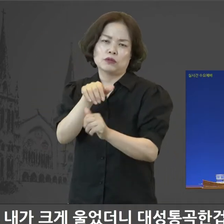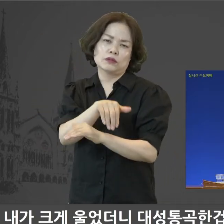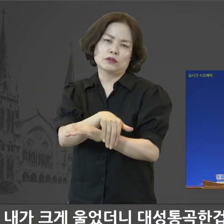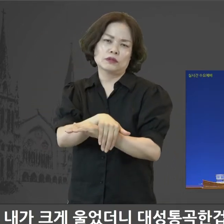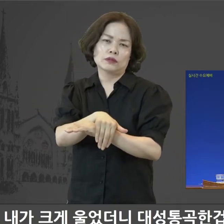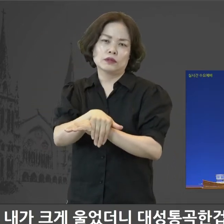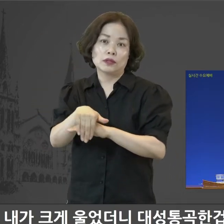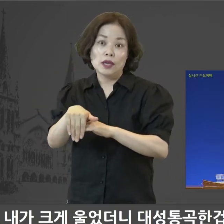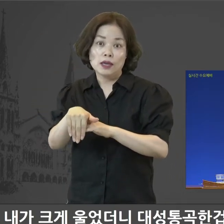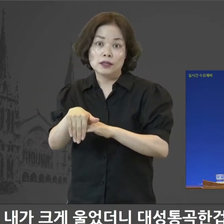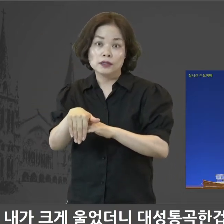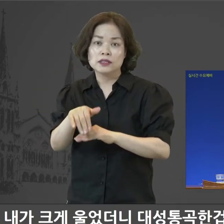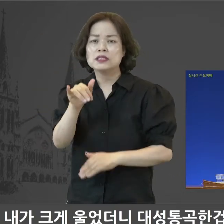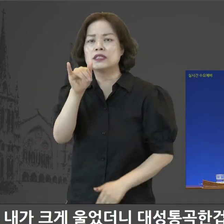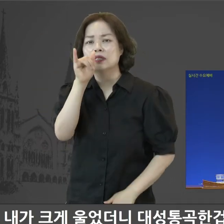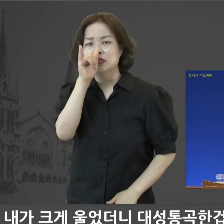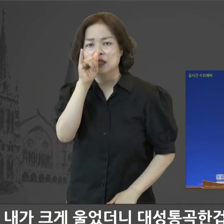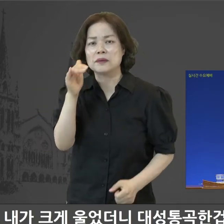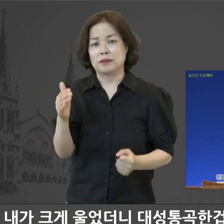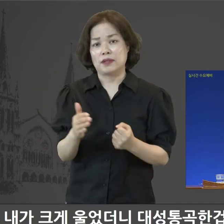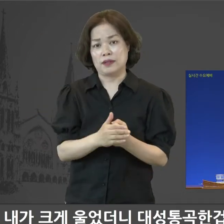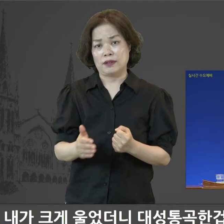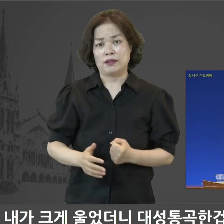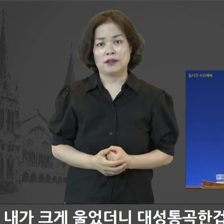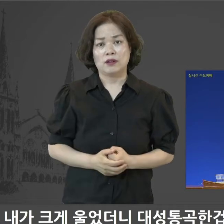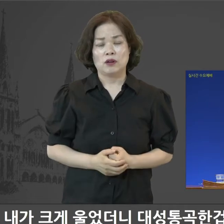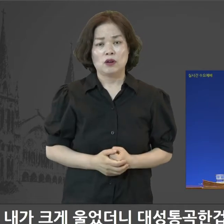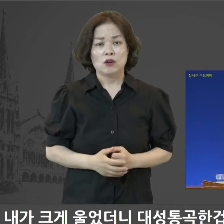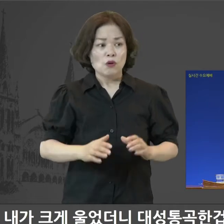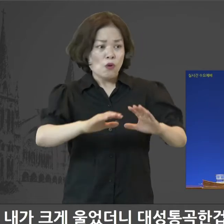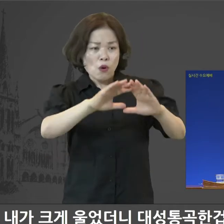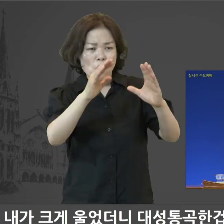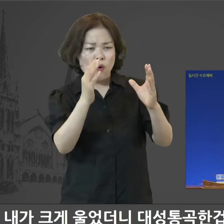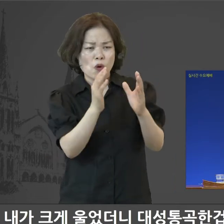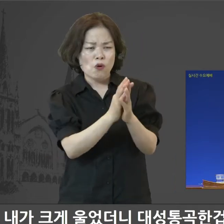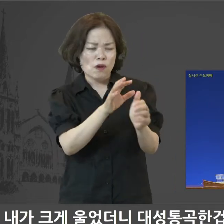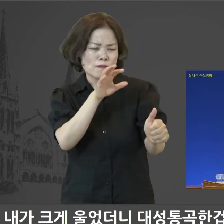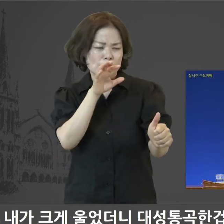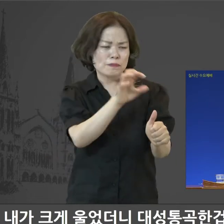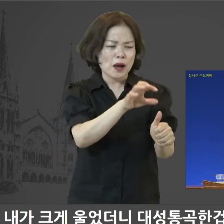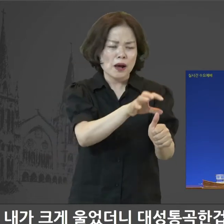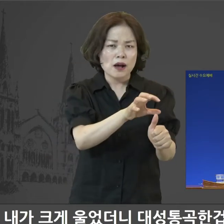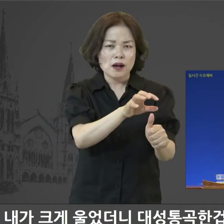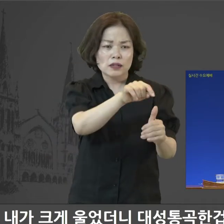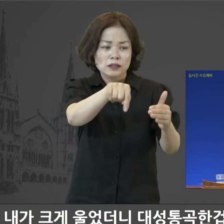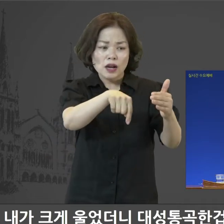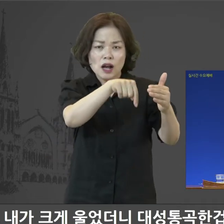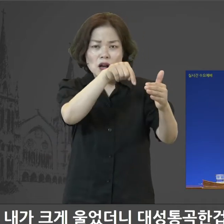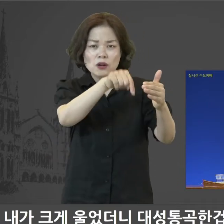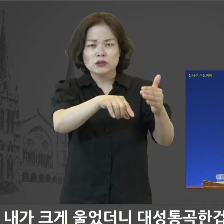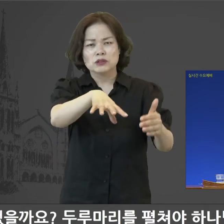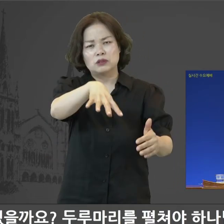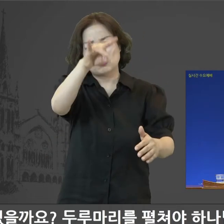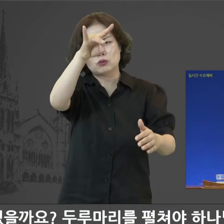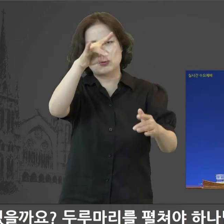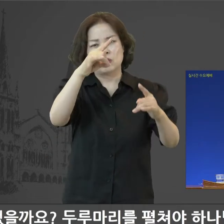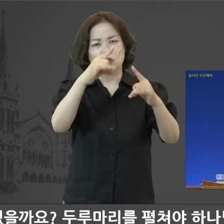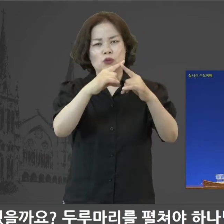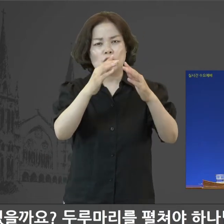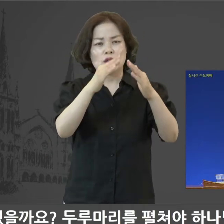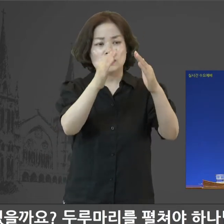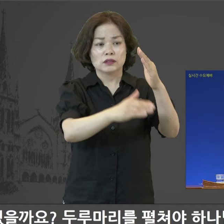계획이 집행이 될 수 있는데, 온갖 핍박과 박해 가운데 있는 초대교회의